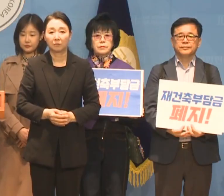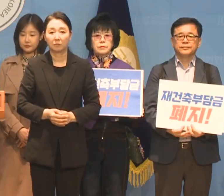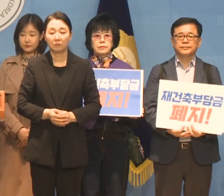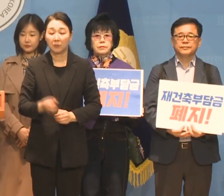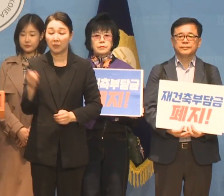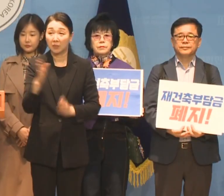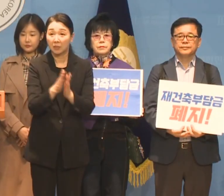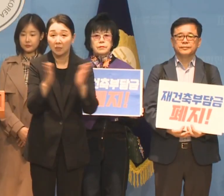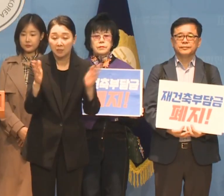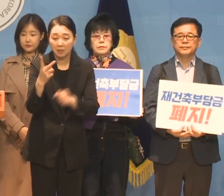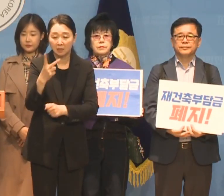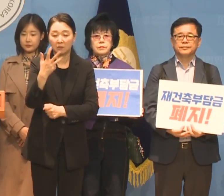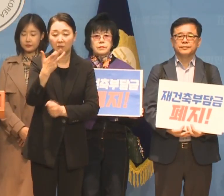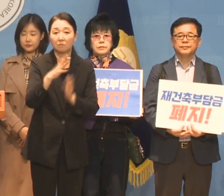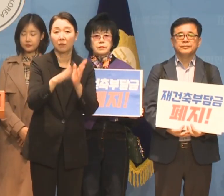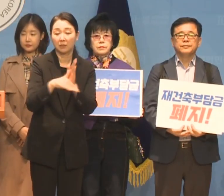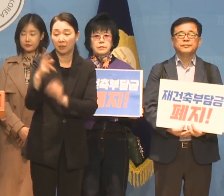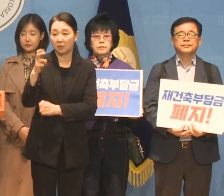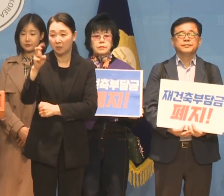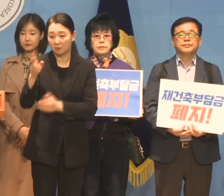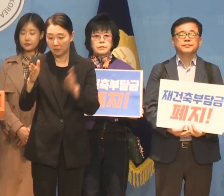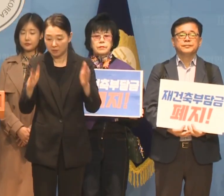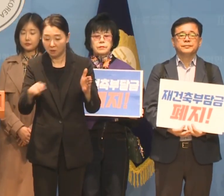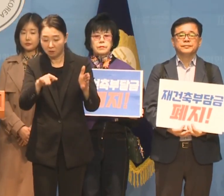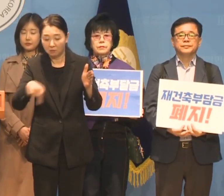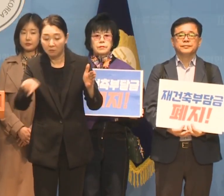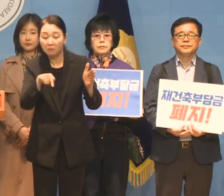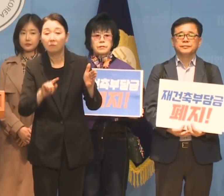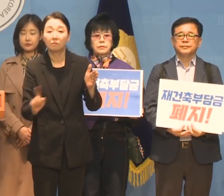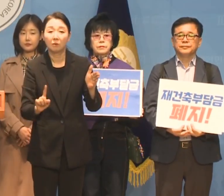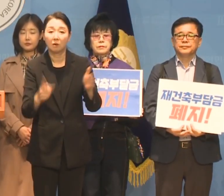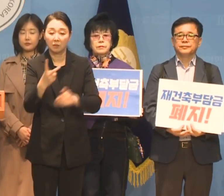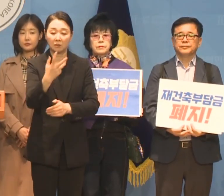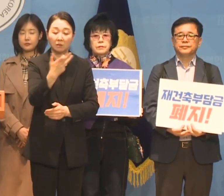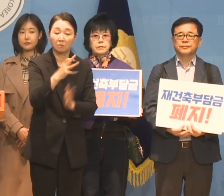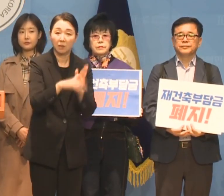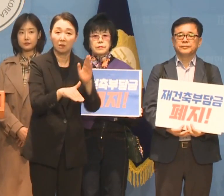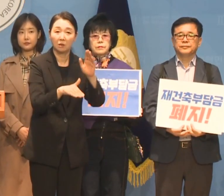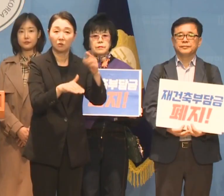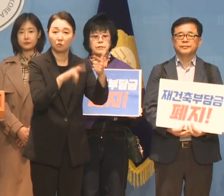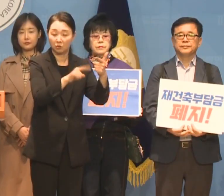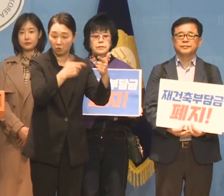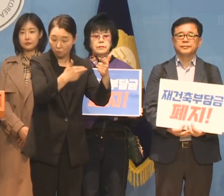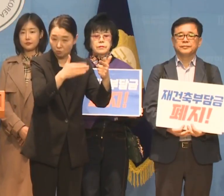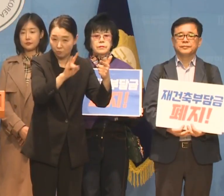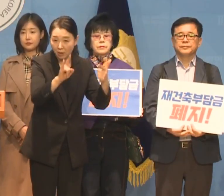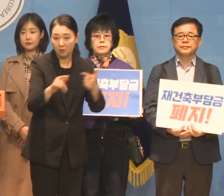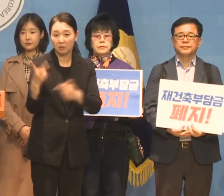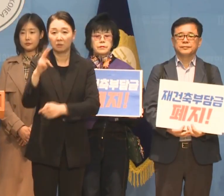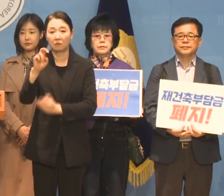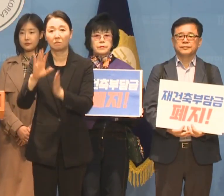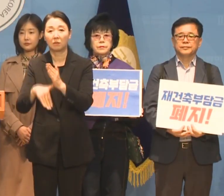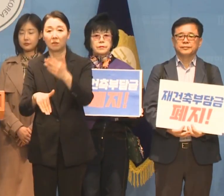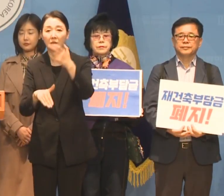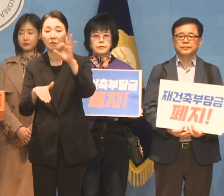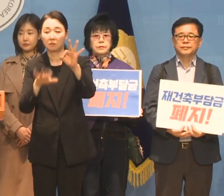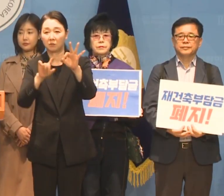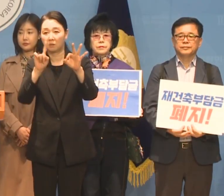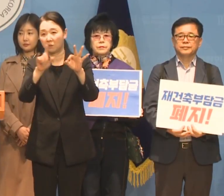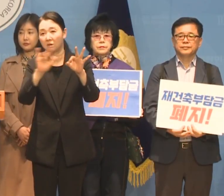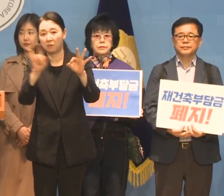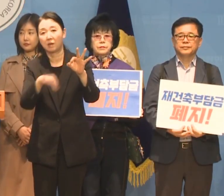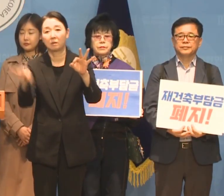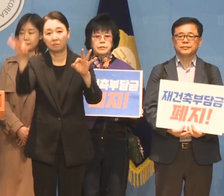재시행 시기인 2018년에서 2021년에 역시 2018년 6.9배에서 2021년